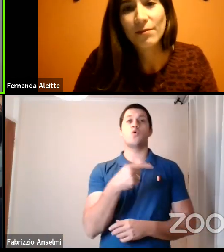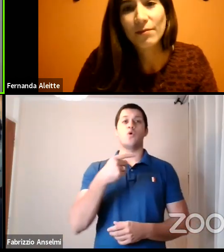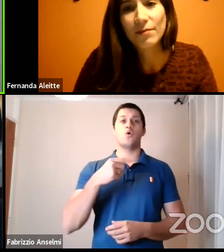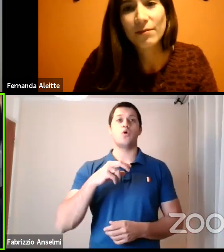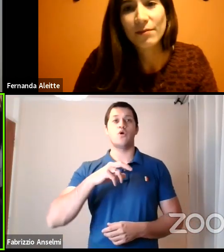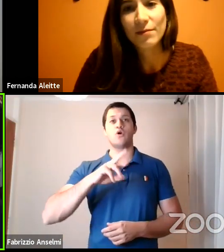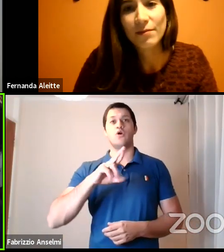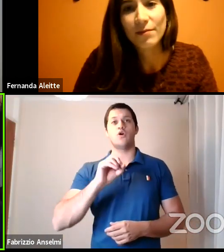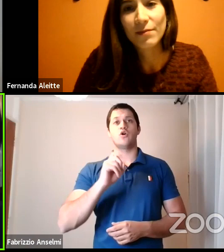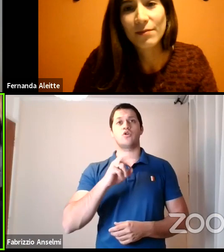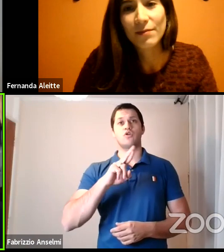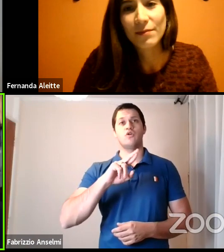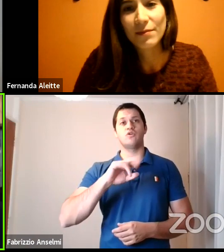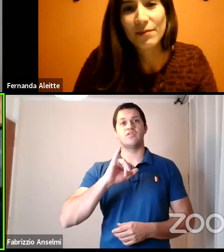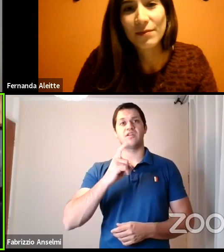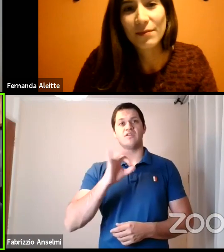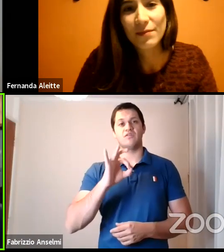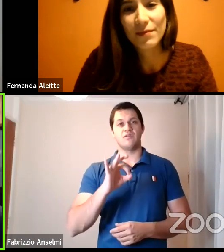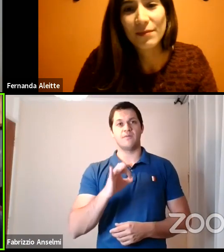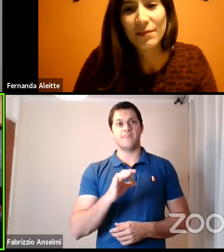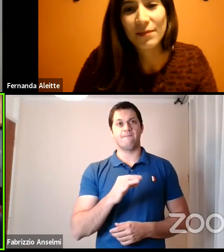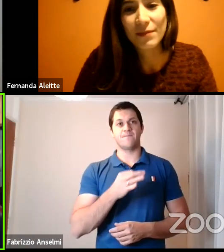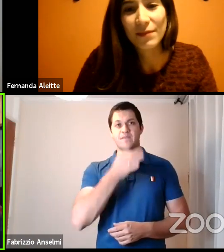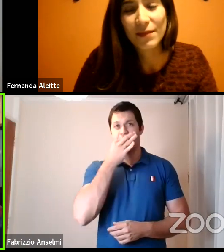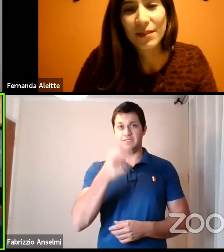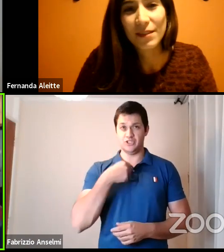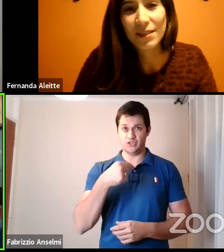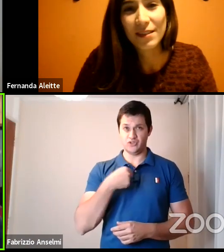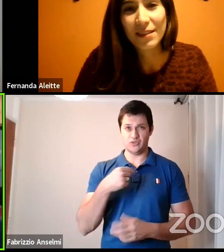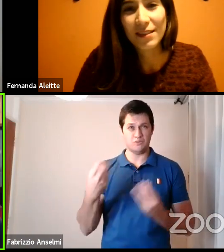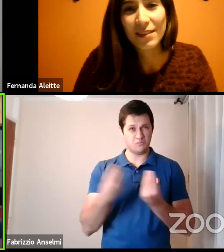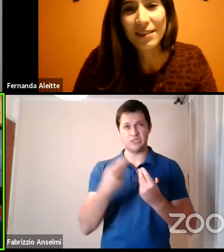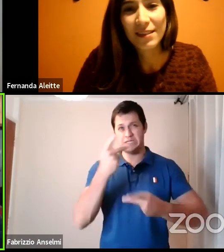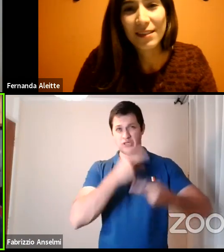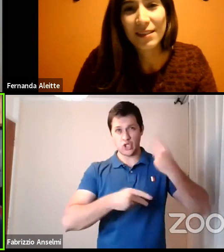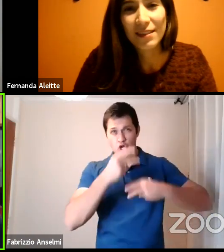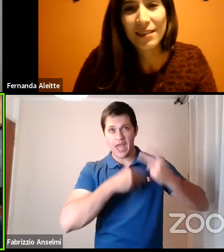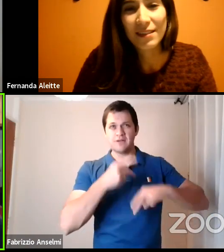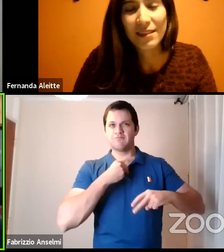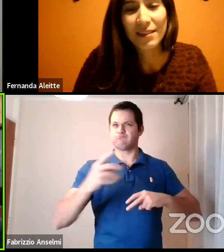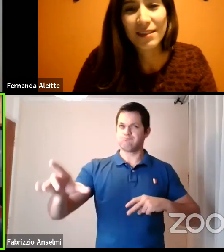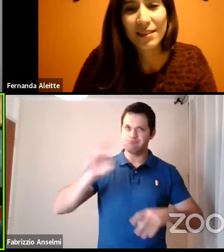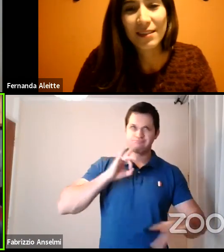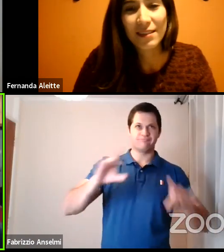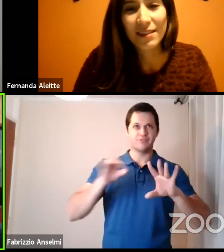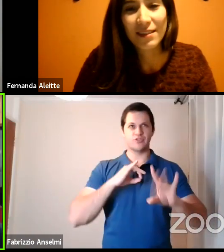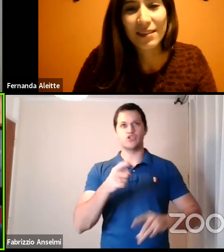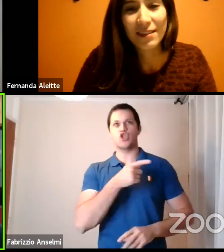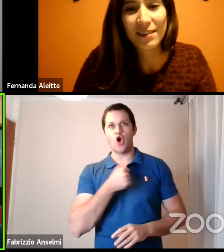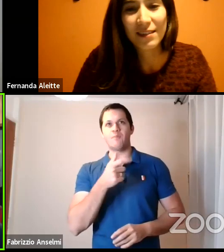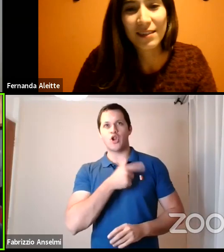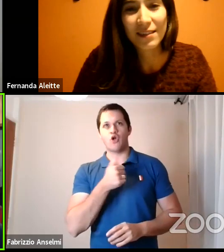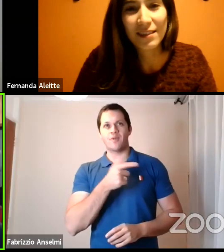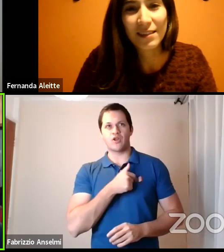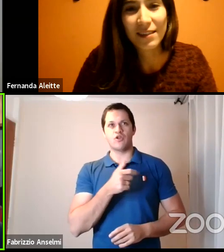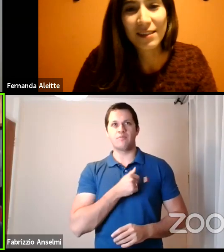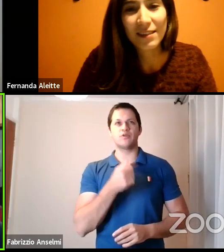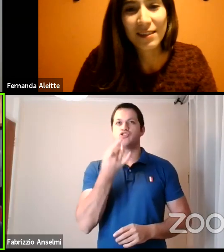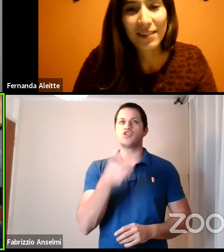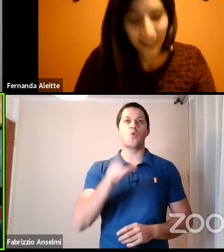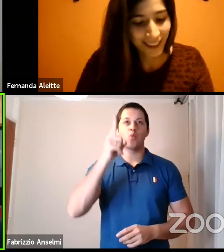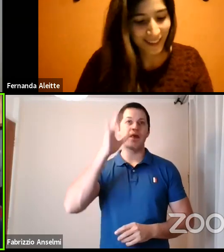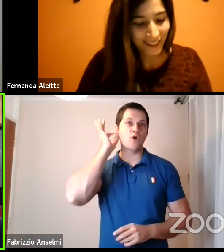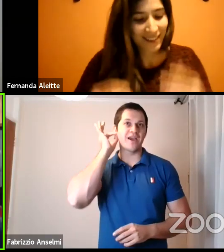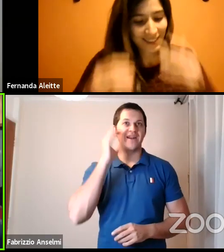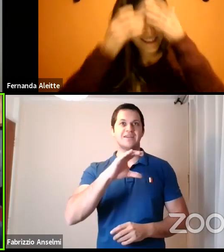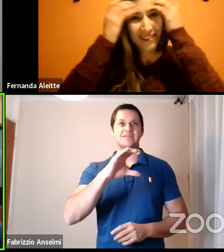solamente por mi parte puedo decir que lo que he recopilado de historia, ¿cierto? De nombres, solamente surge el nombre de Cecilia Grierson de